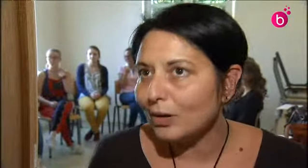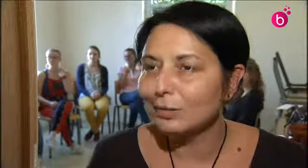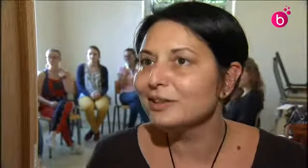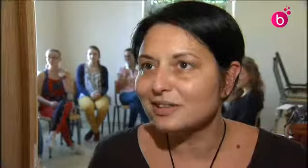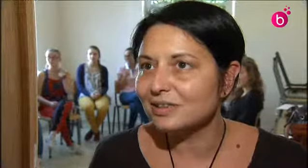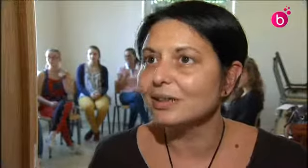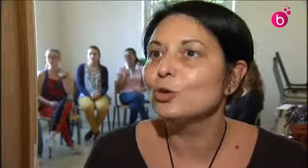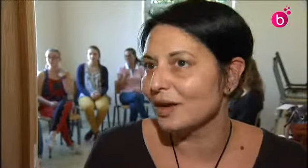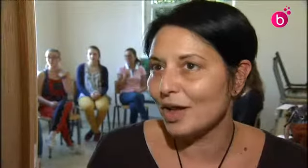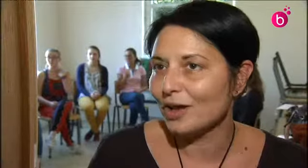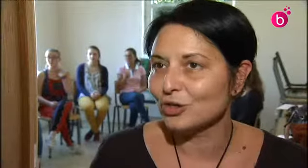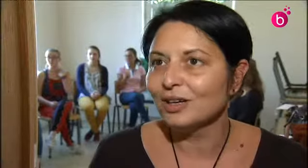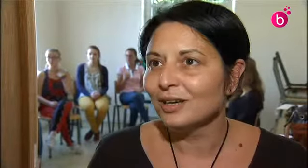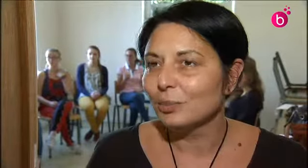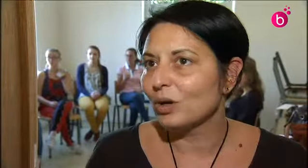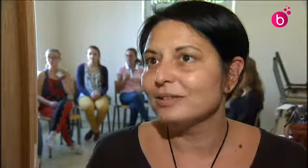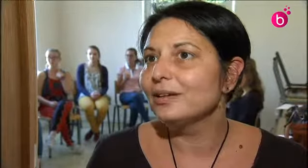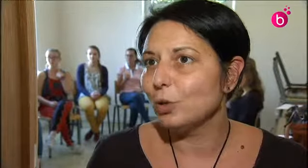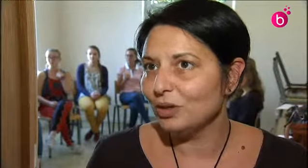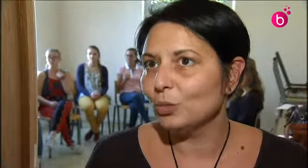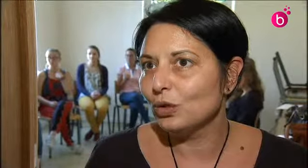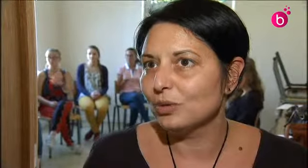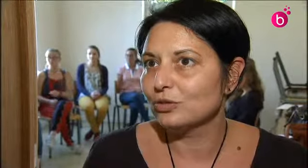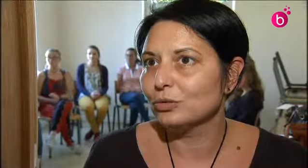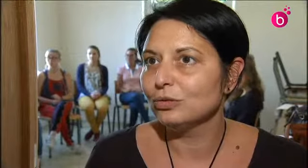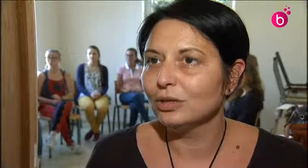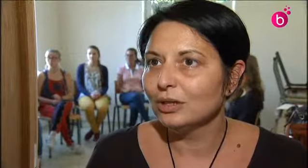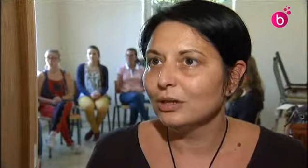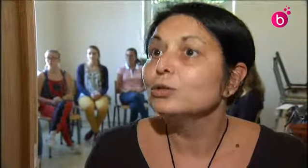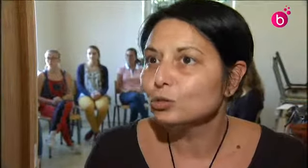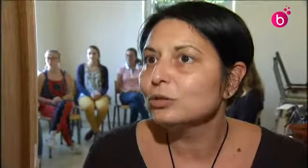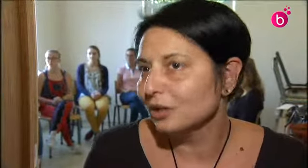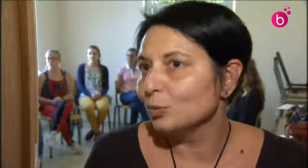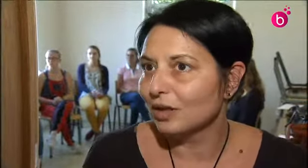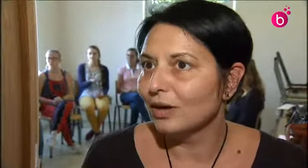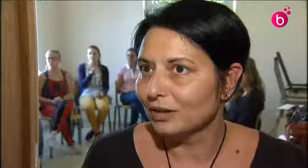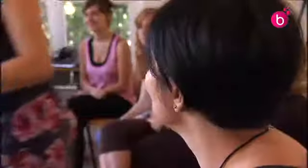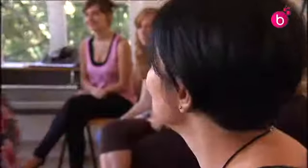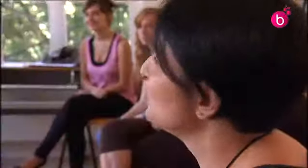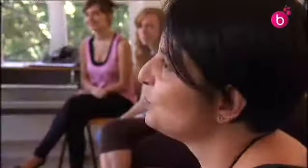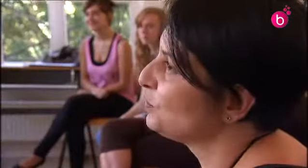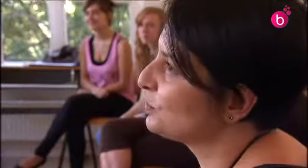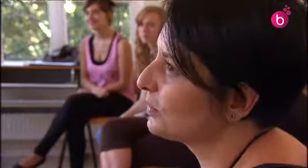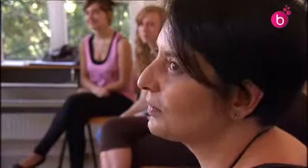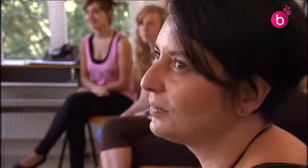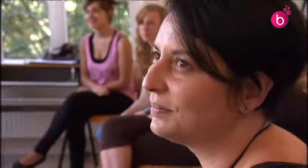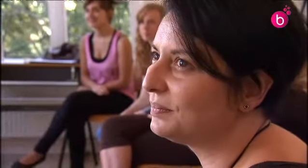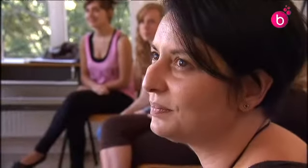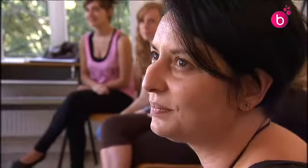maîtriser le langage pour intégrer complètement les personnes sourdes dans mon travail. Un bachelier accompagné d'un master